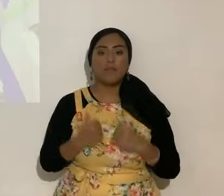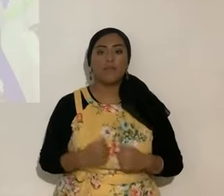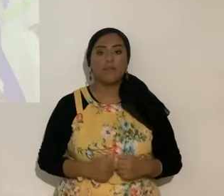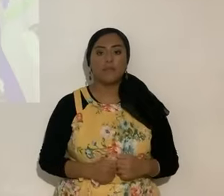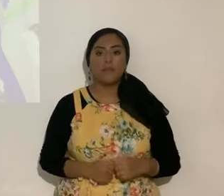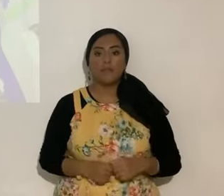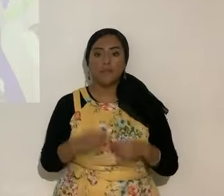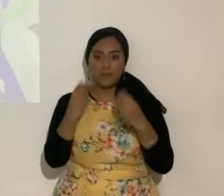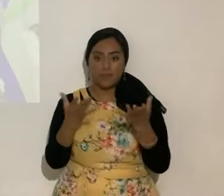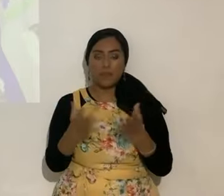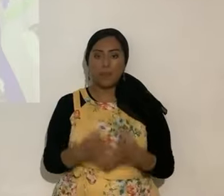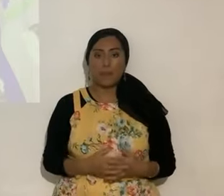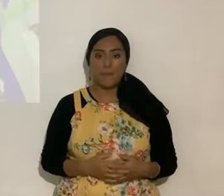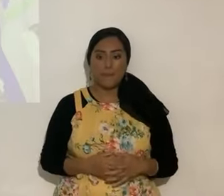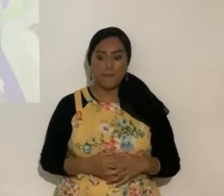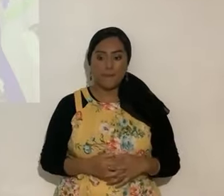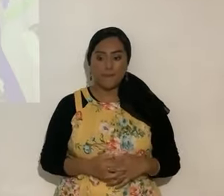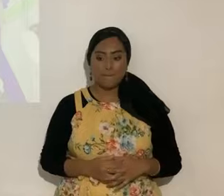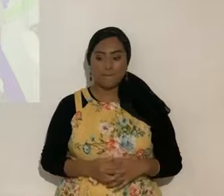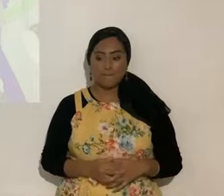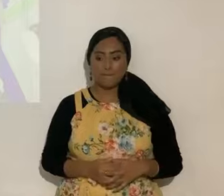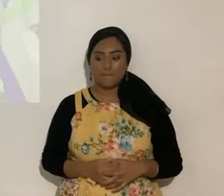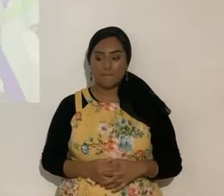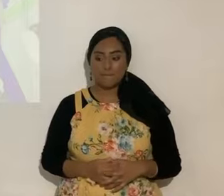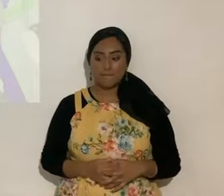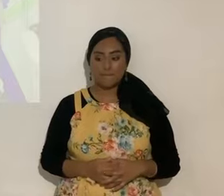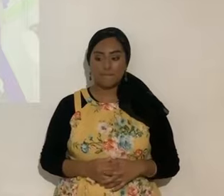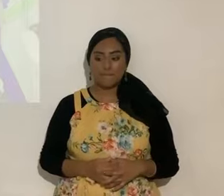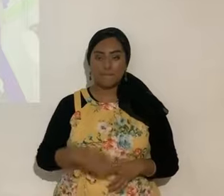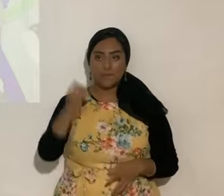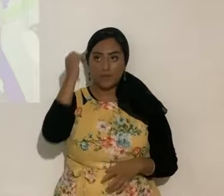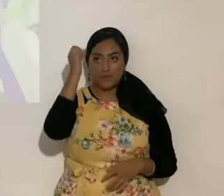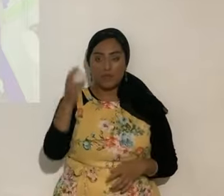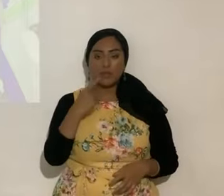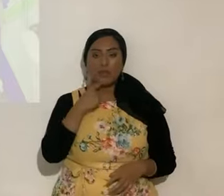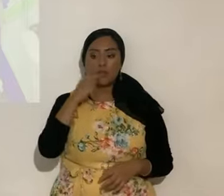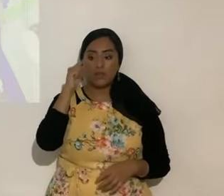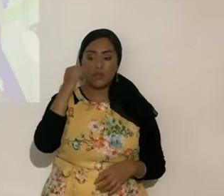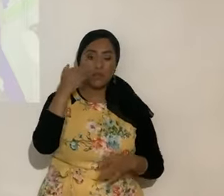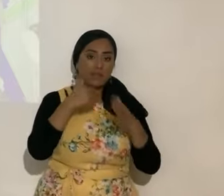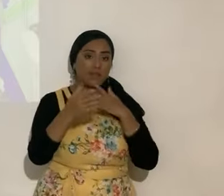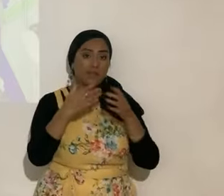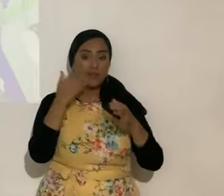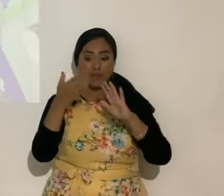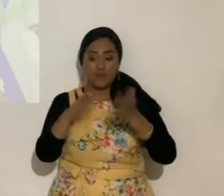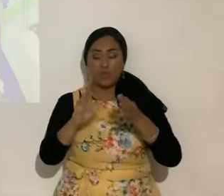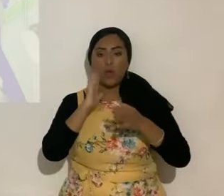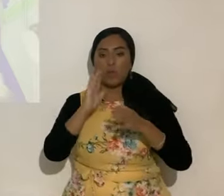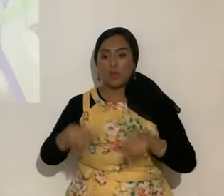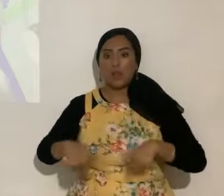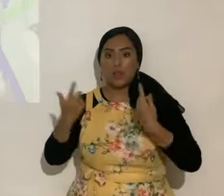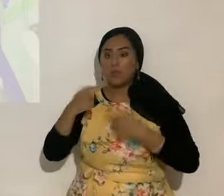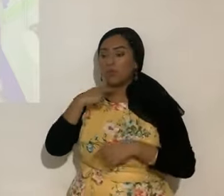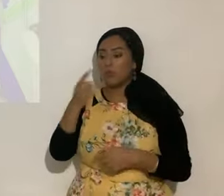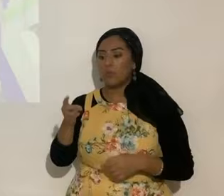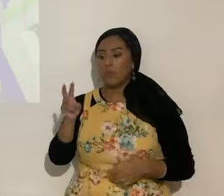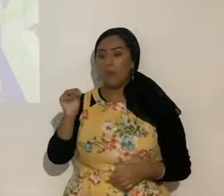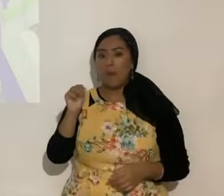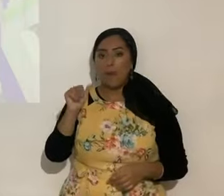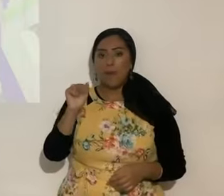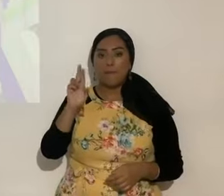sí, te estoy diciendo, que aquel, es que Yahshua dijo, que aquel que aunque muera, vivirá, se lo dijo a Marta,